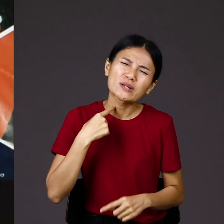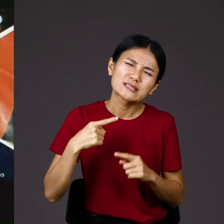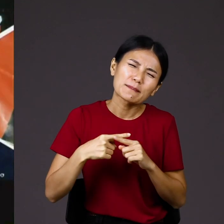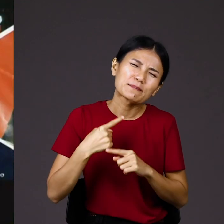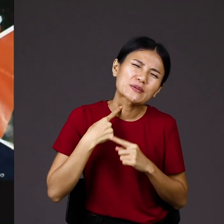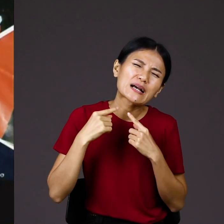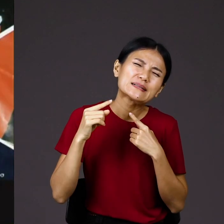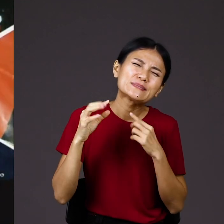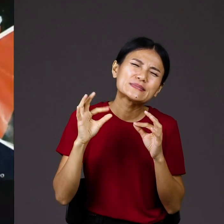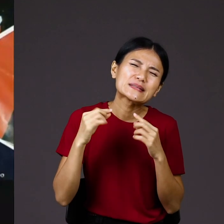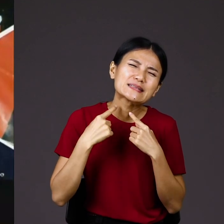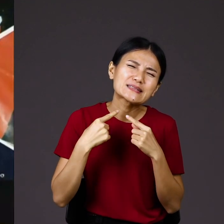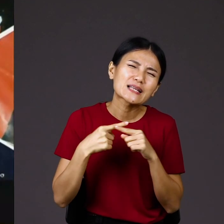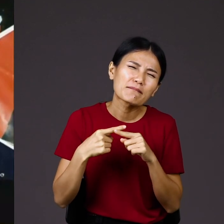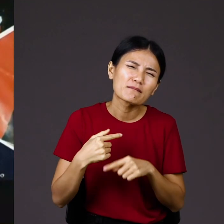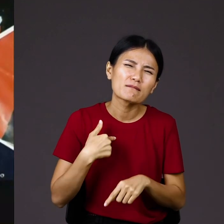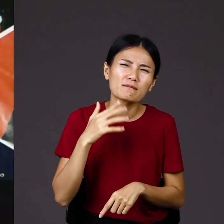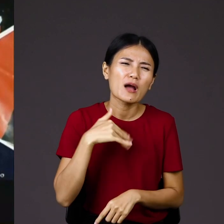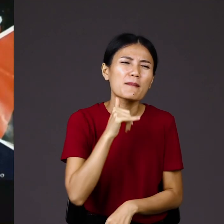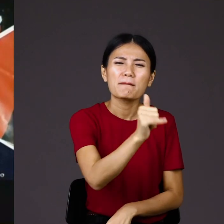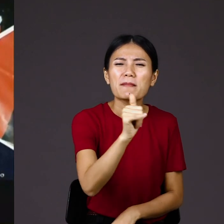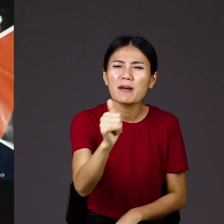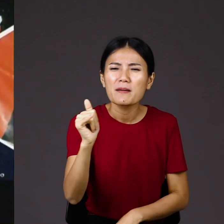ทั้งวันปาใสทั้งวัน